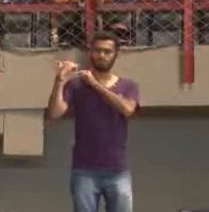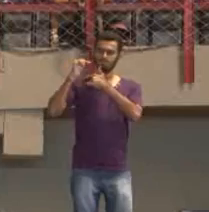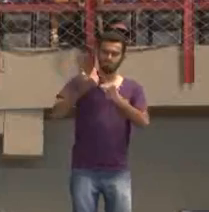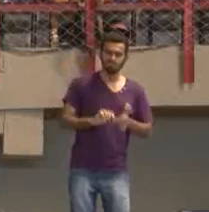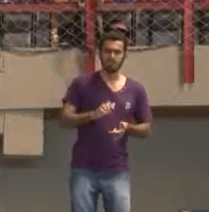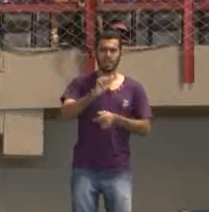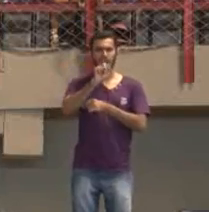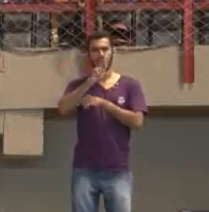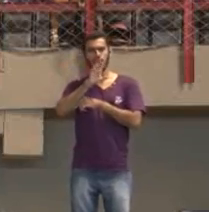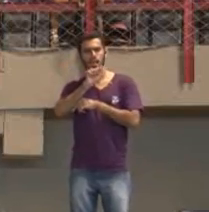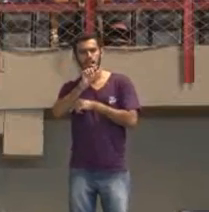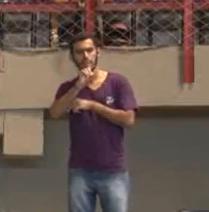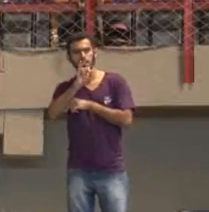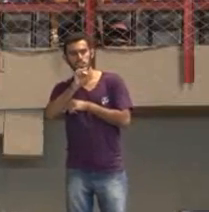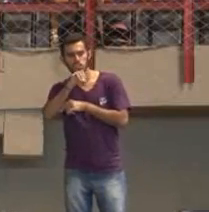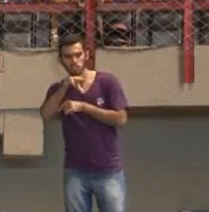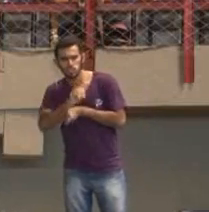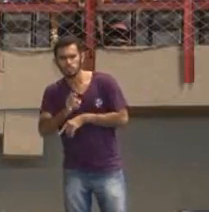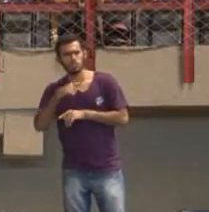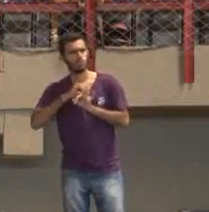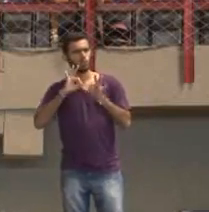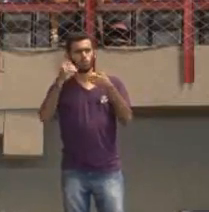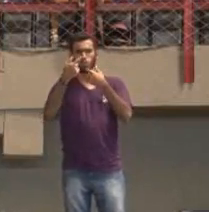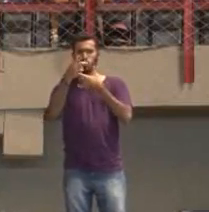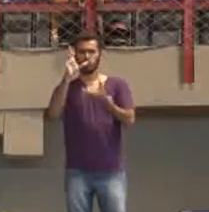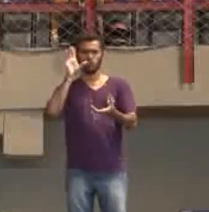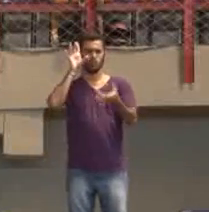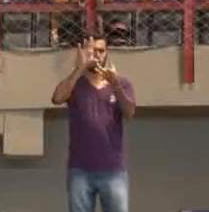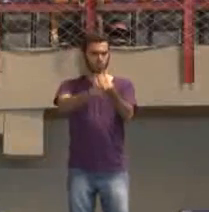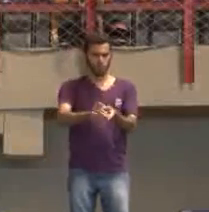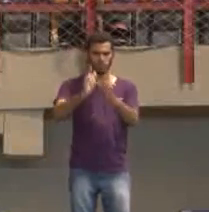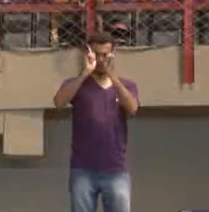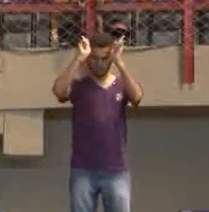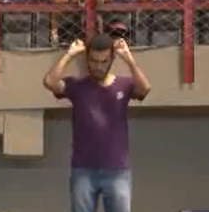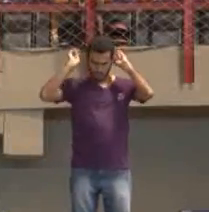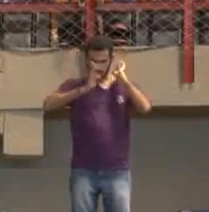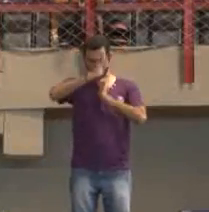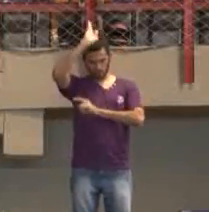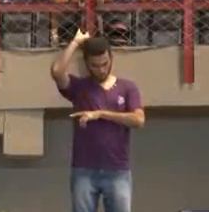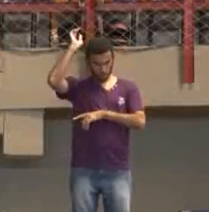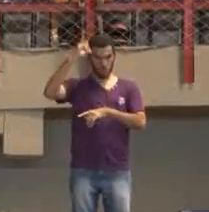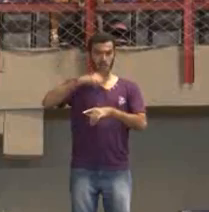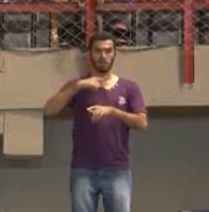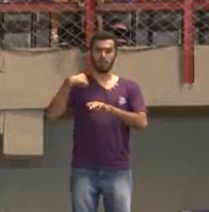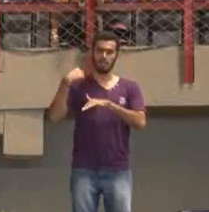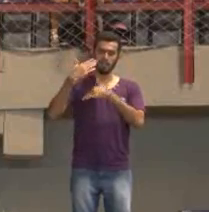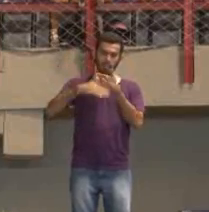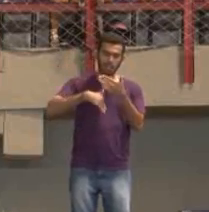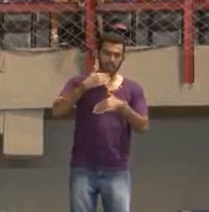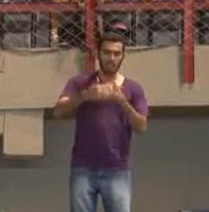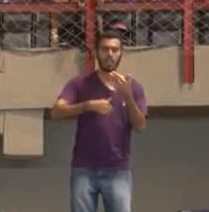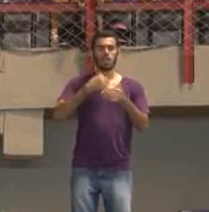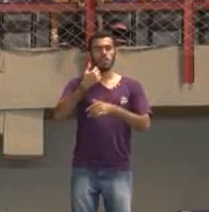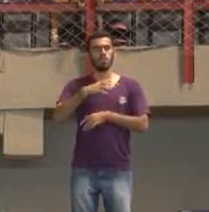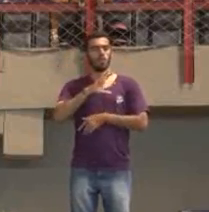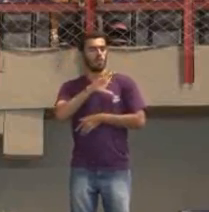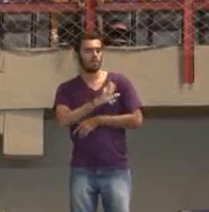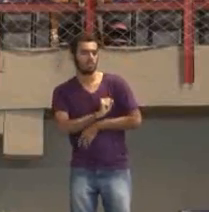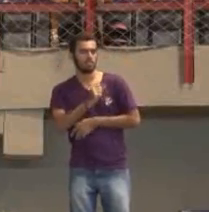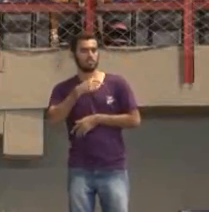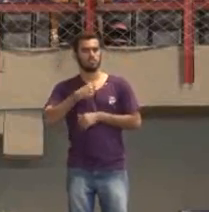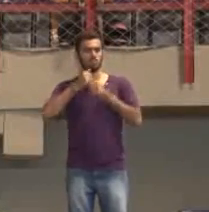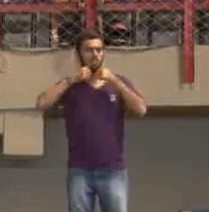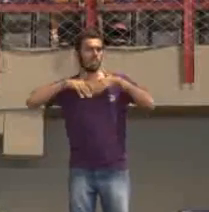Grécia e Roma. Aí o arcadismo desaparece, vem o romantismo, o realismo e o naturalismo, e a